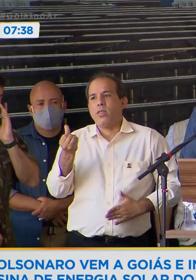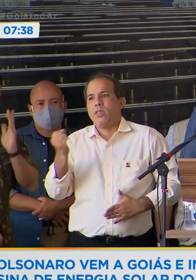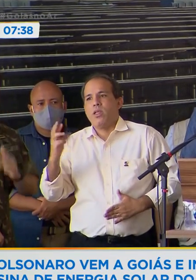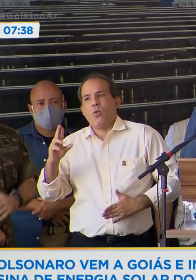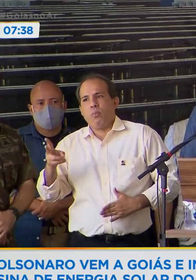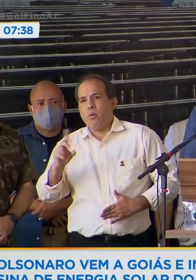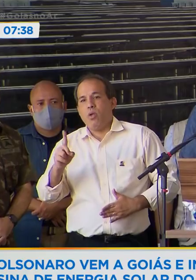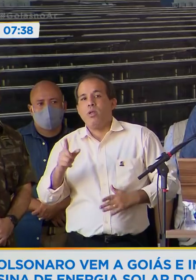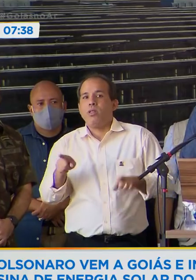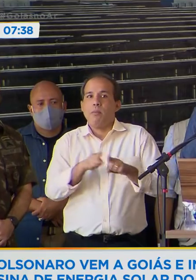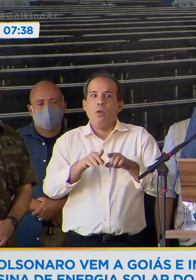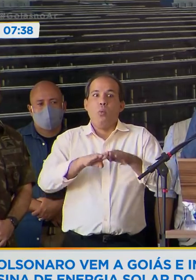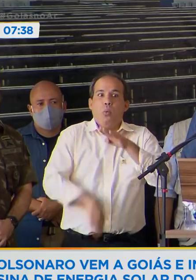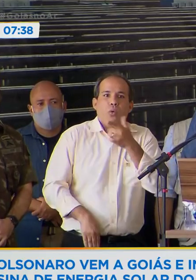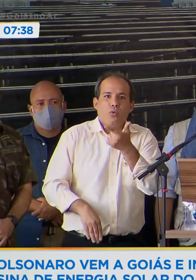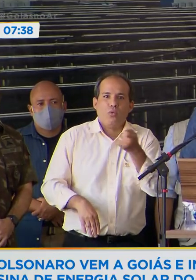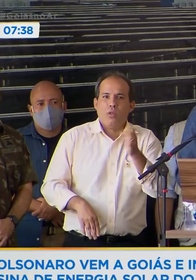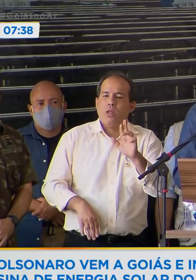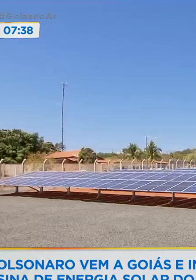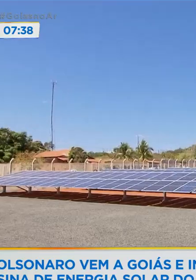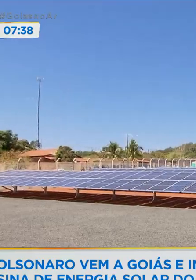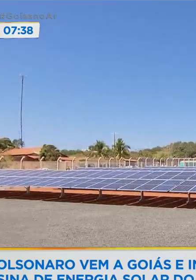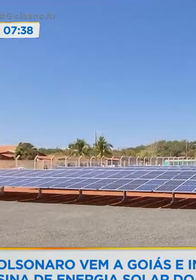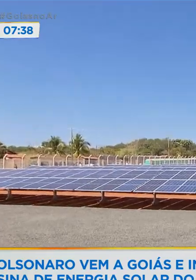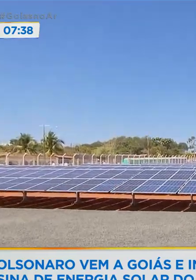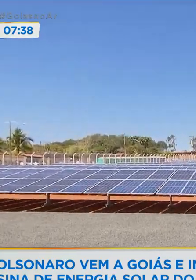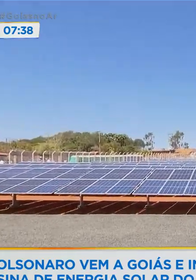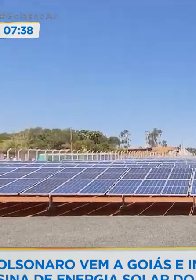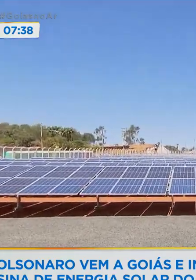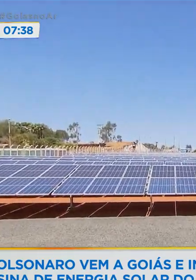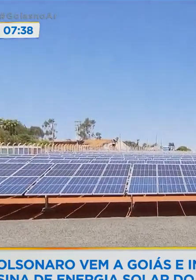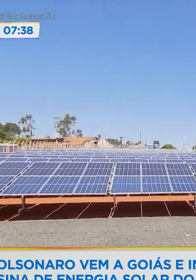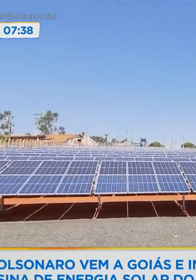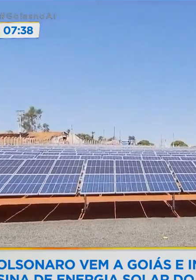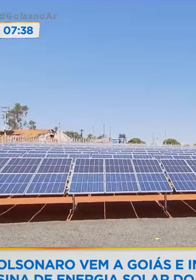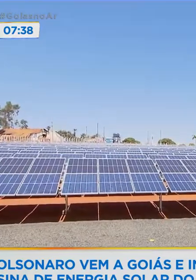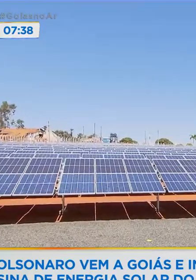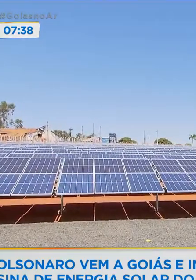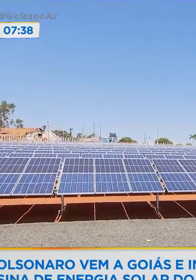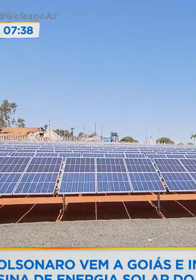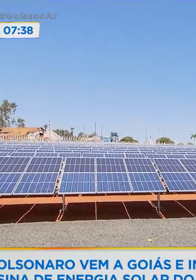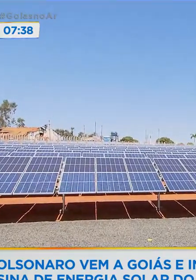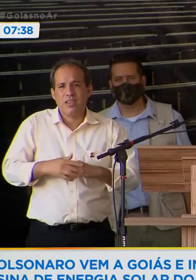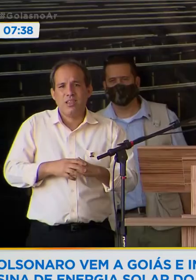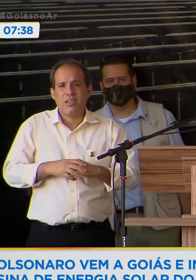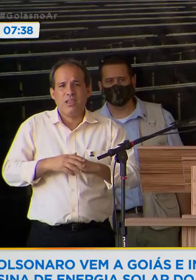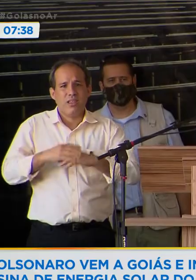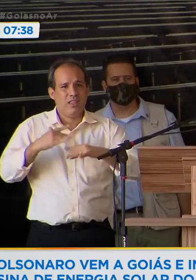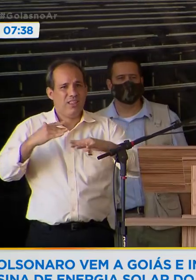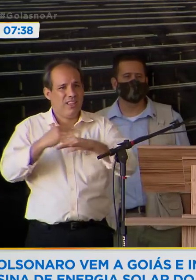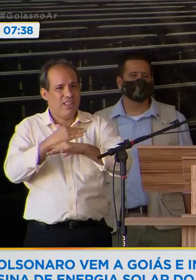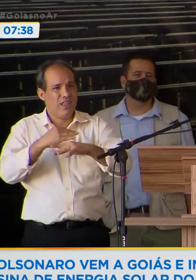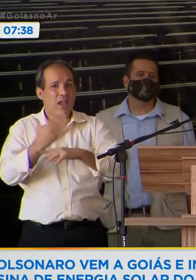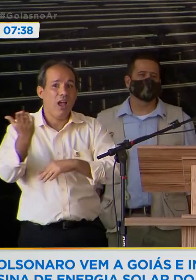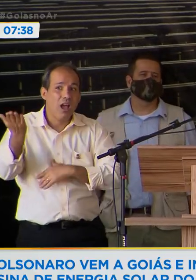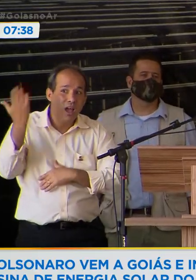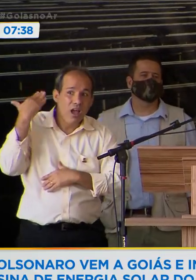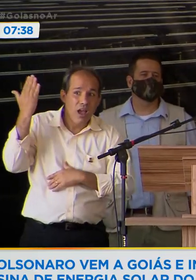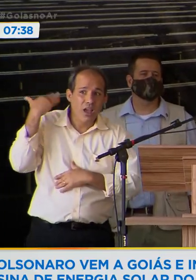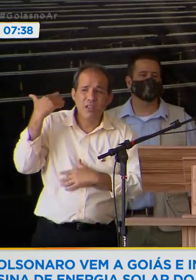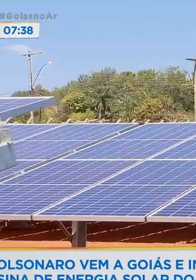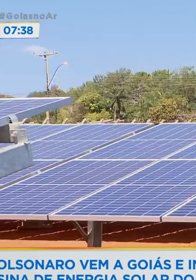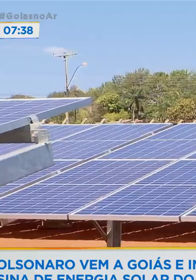200 prorrogá-lo até o final o projeto pertence à empresária do setor de hotelaria e deputada federal